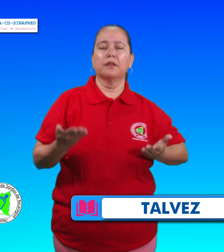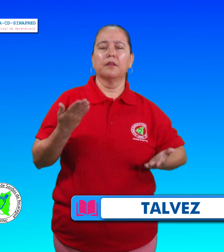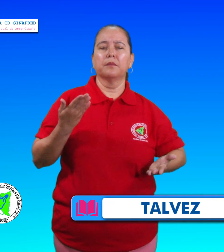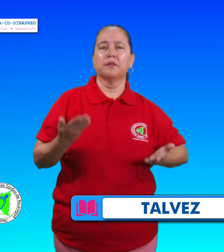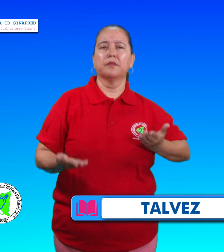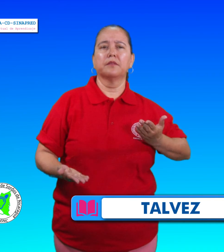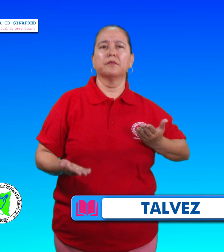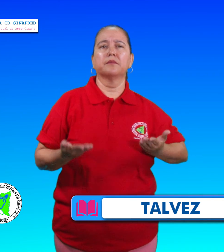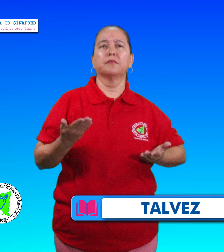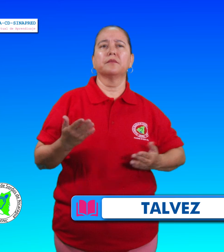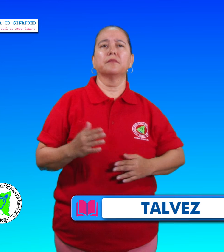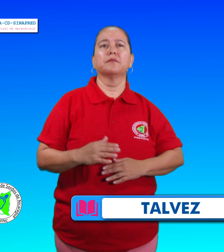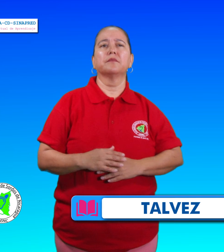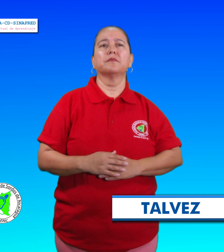Tal vez.